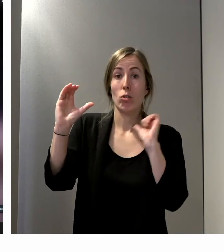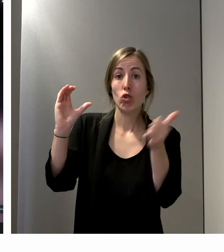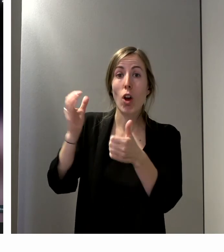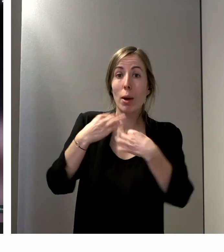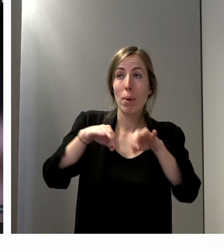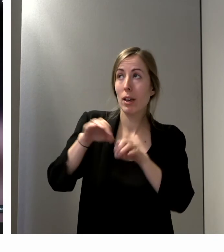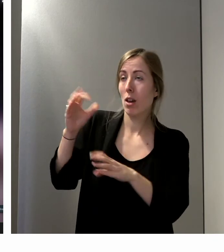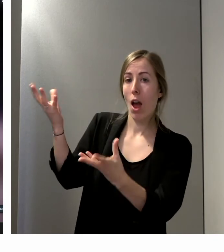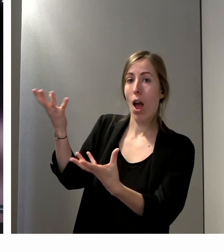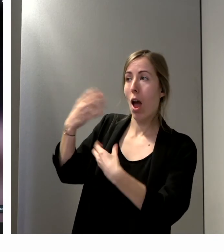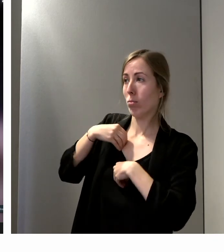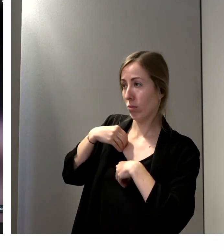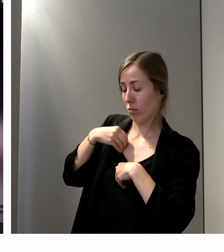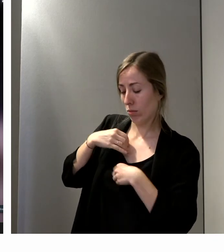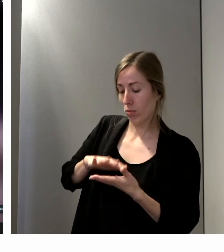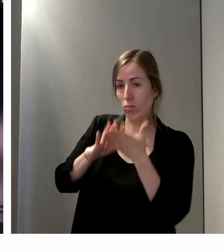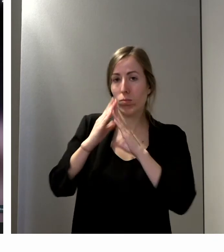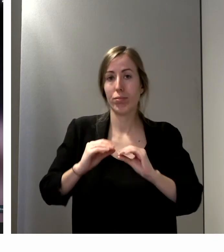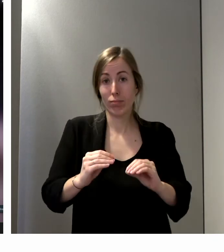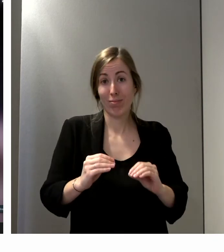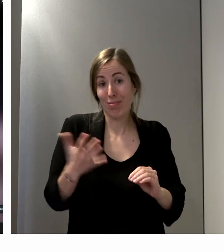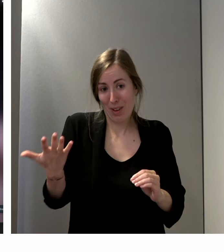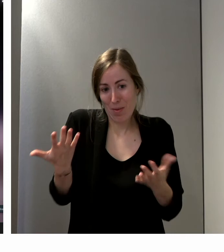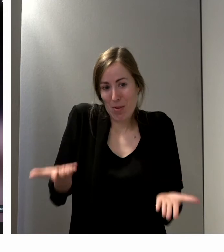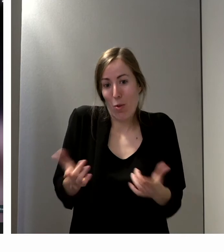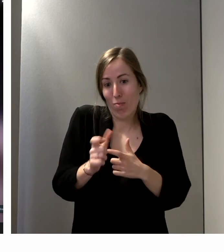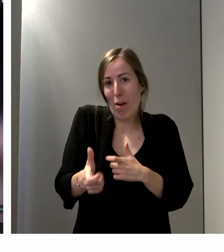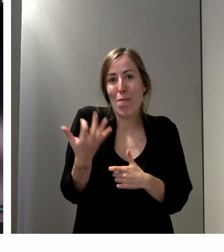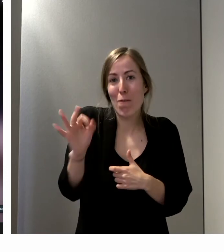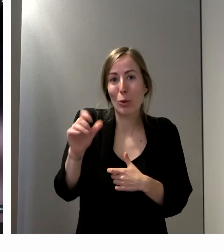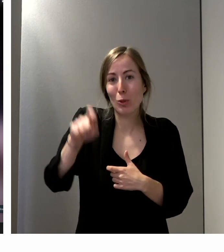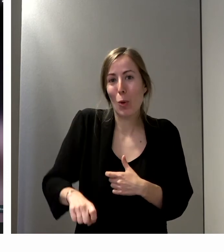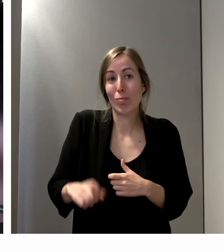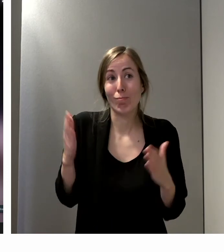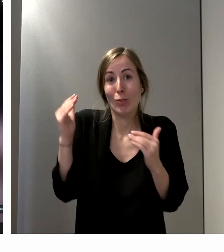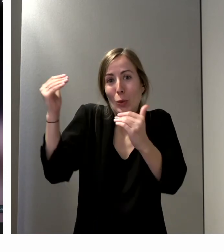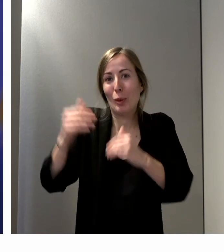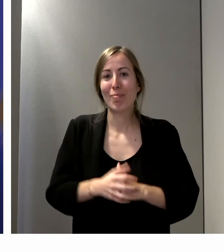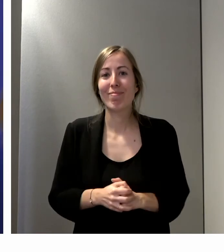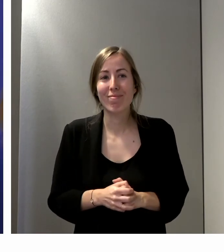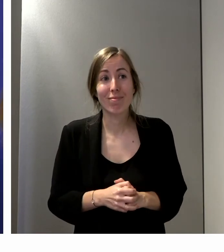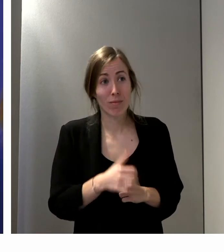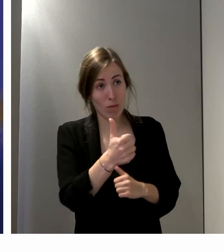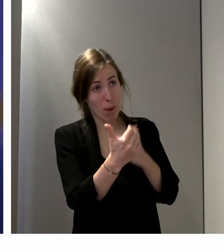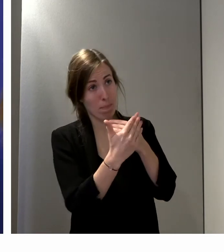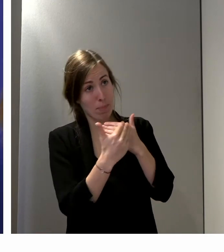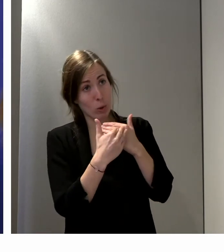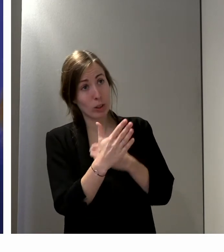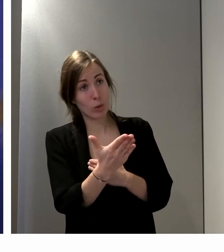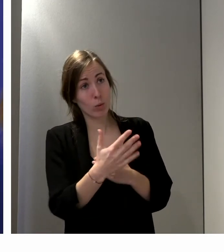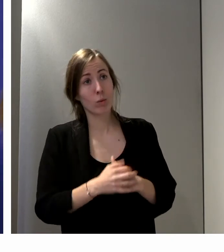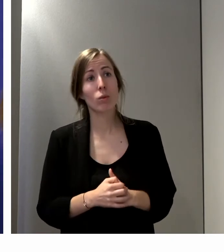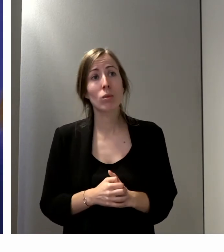adapté le concept et qu'il reste à la France à le faire. C'est ce qu'on souhaite en fait. Et vous avez des préconisations